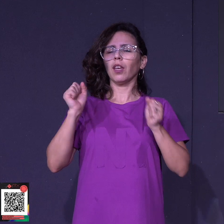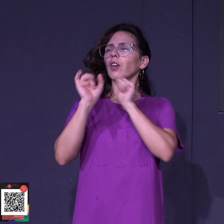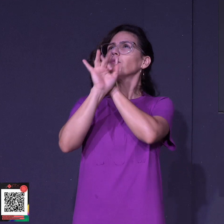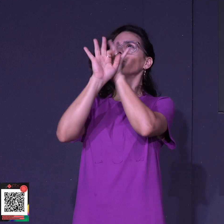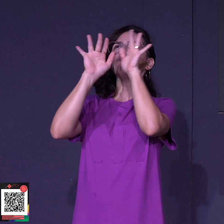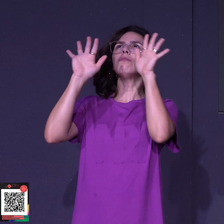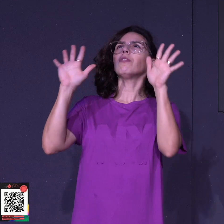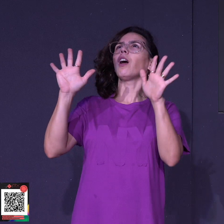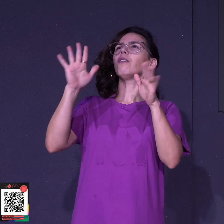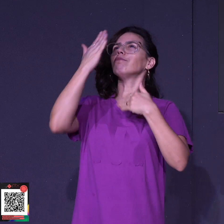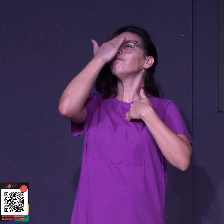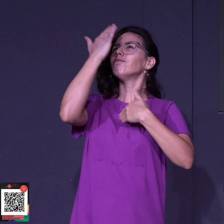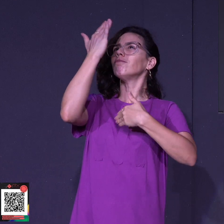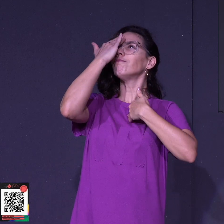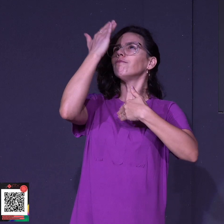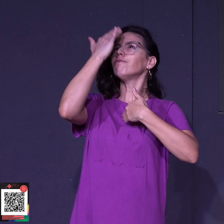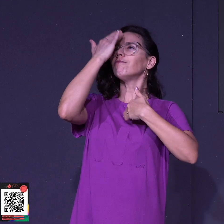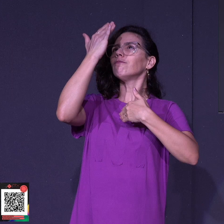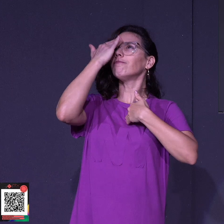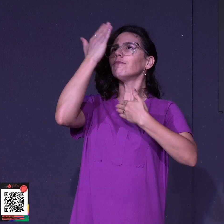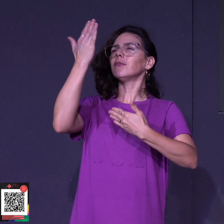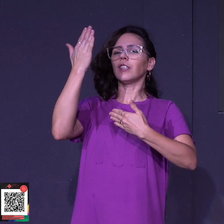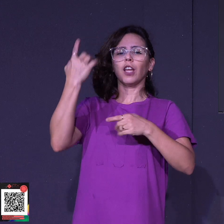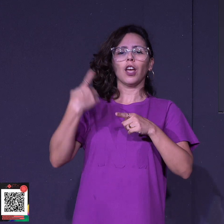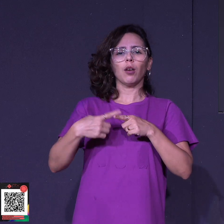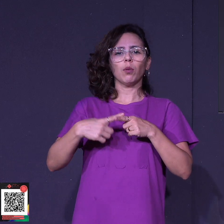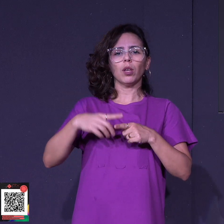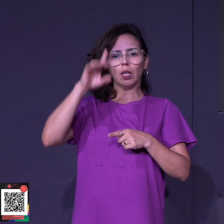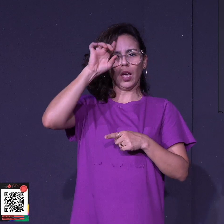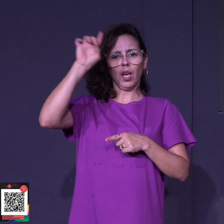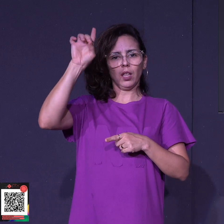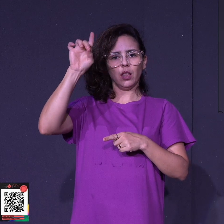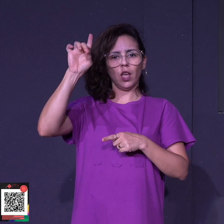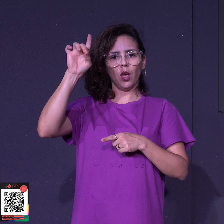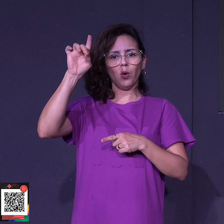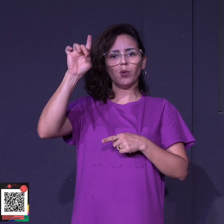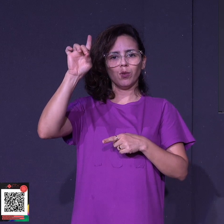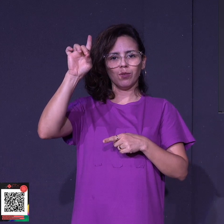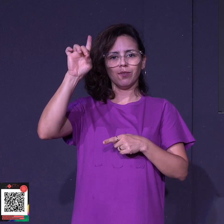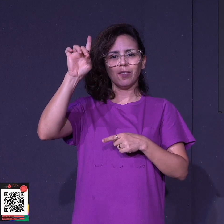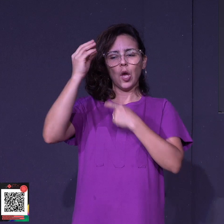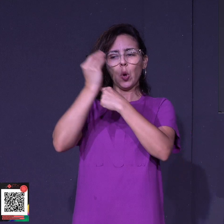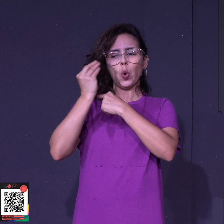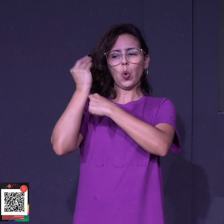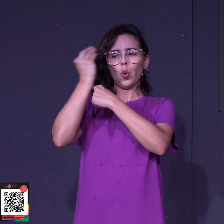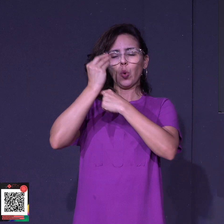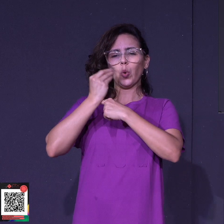irmãos? Porque Ele não nos trata como nós nos tratamos. Glória a Jesus.